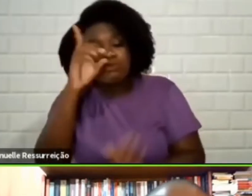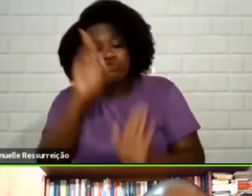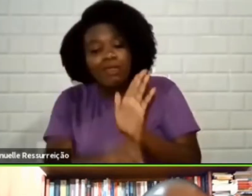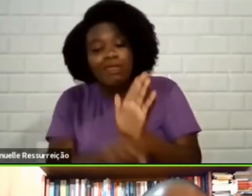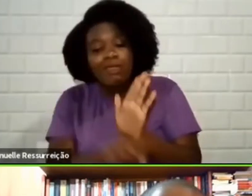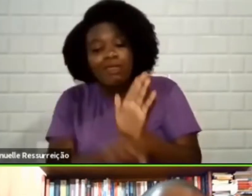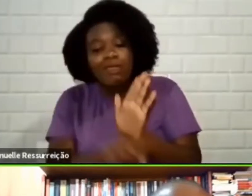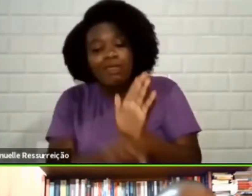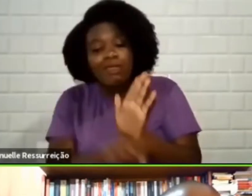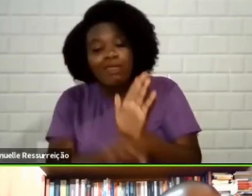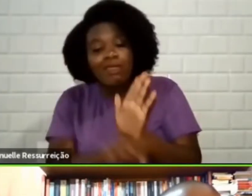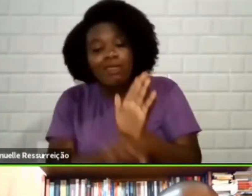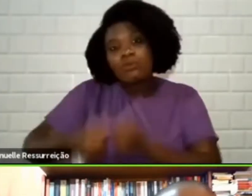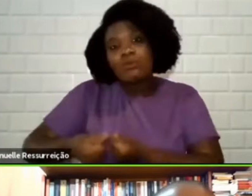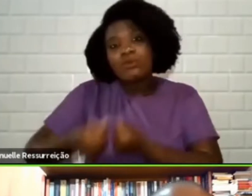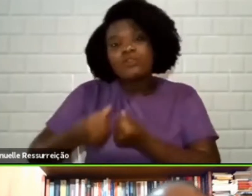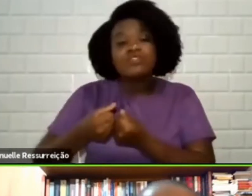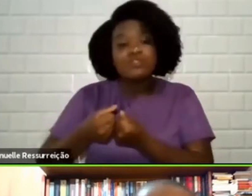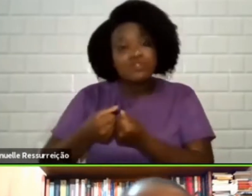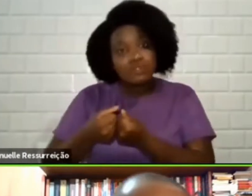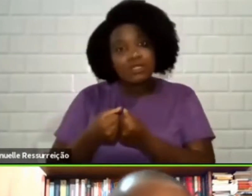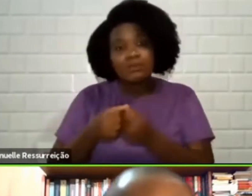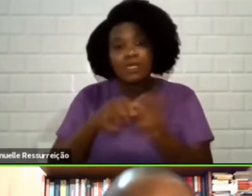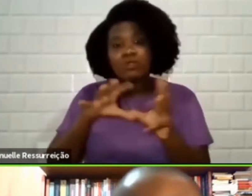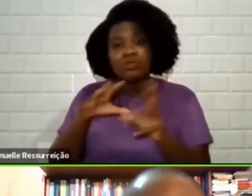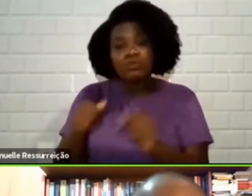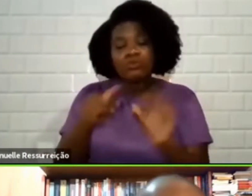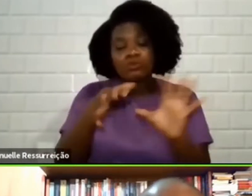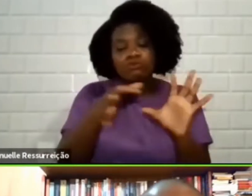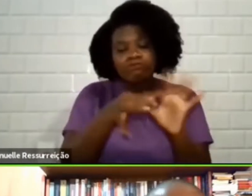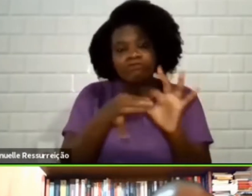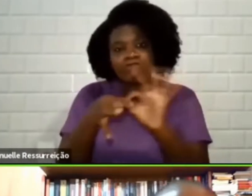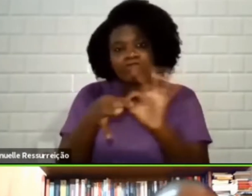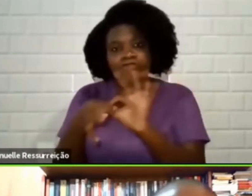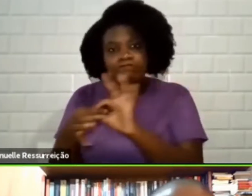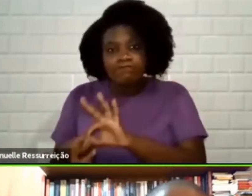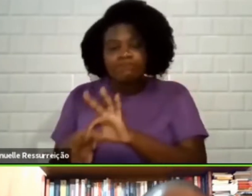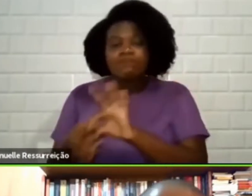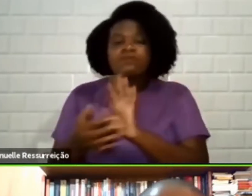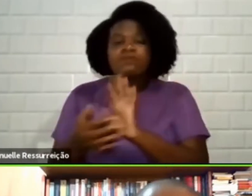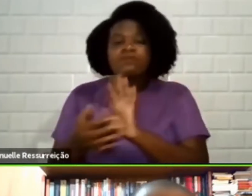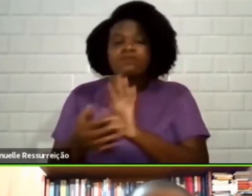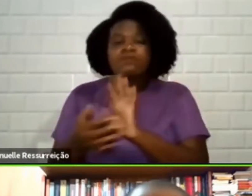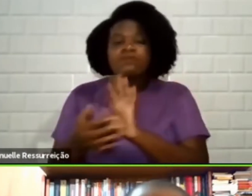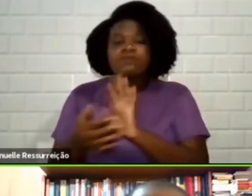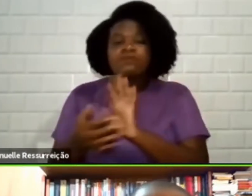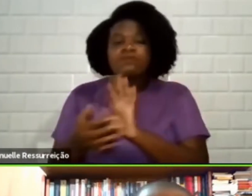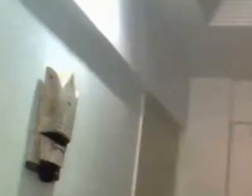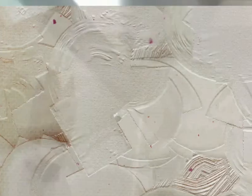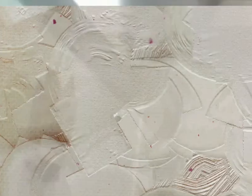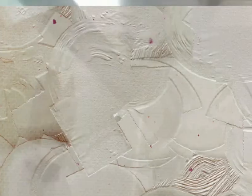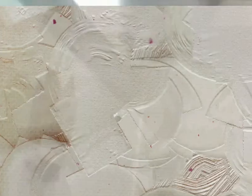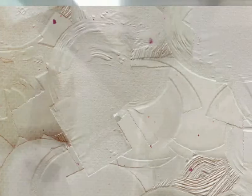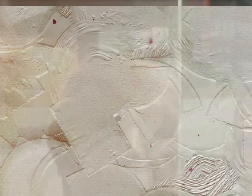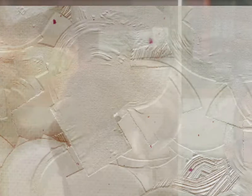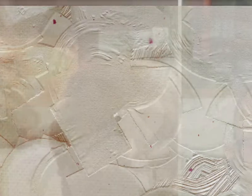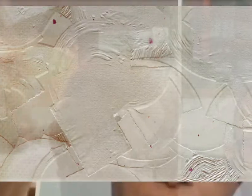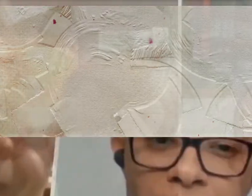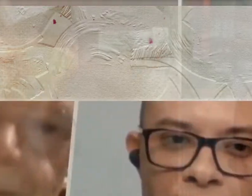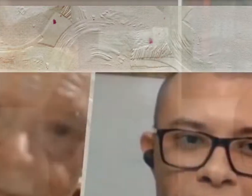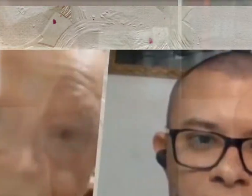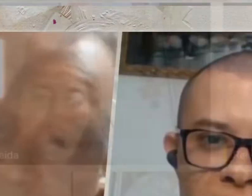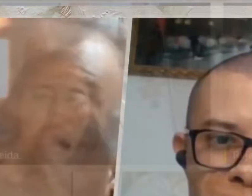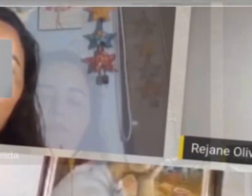direito, política, sem pensar no papel decisivo que a raça desempenha nesse processo de reprodução dessas formas sociais.